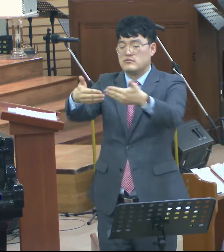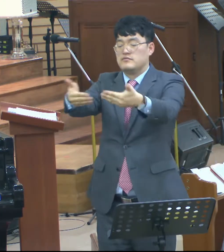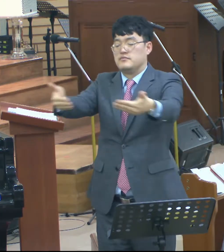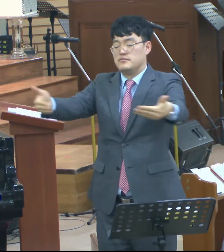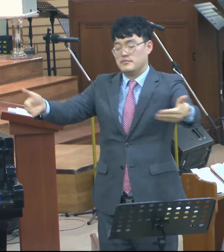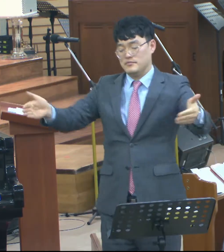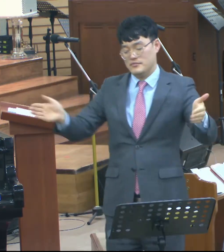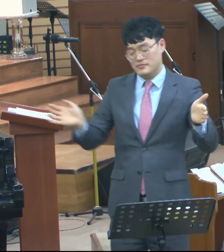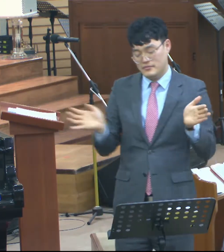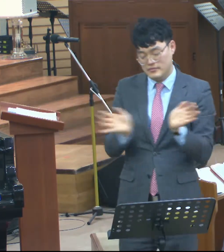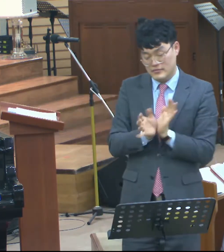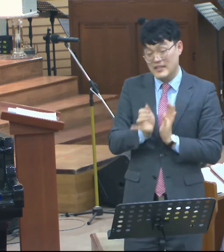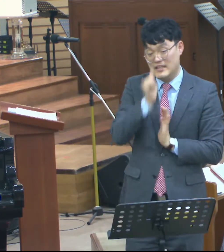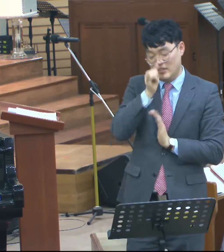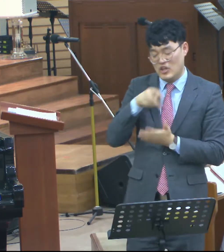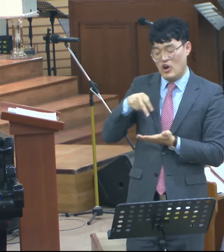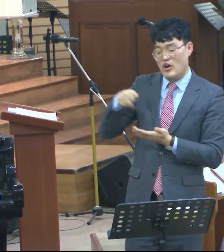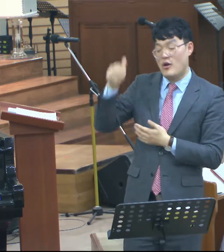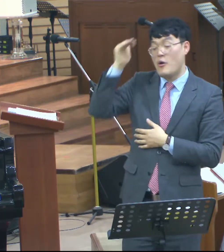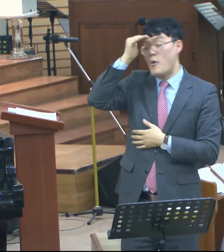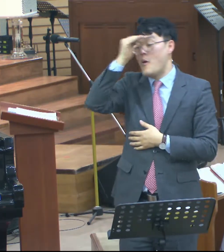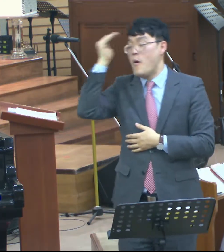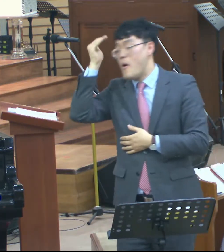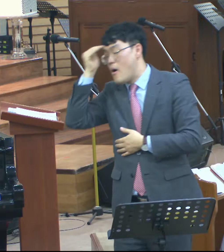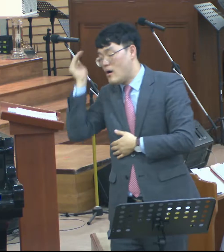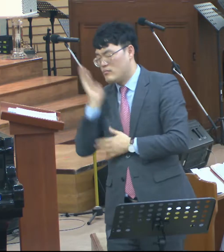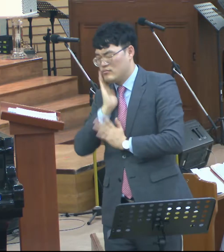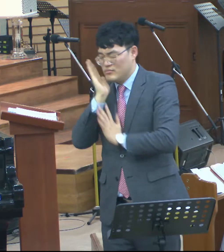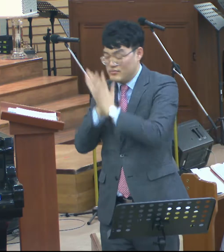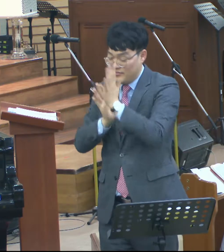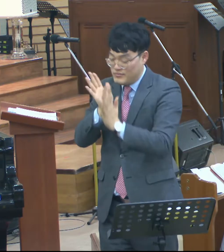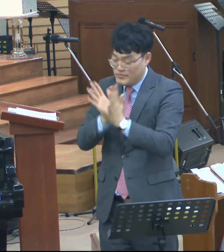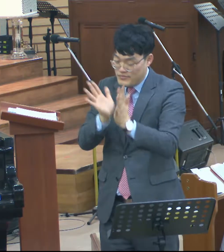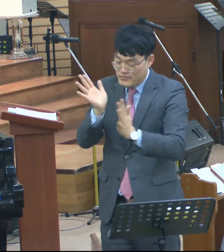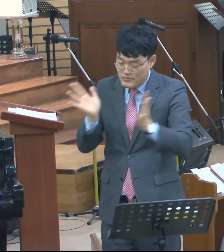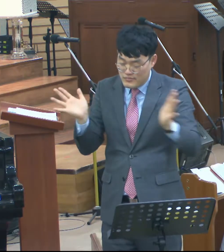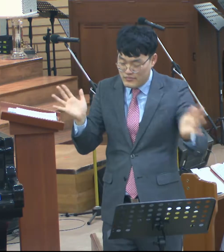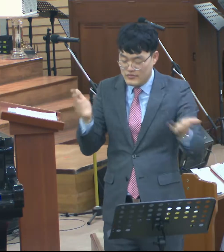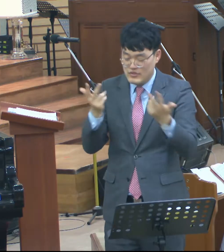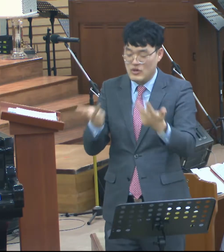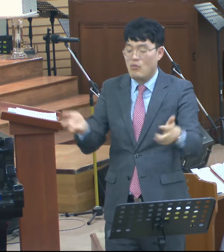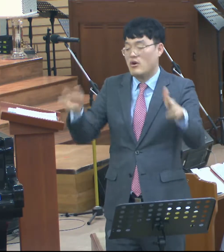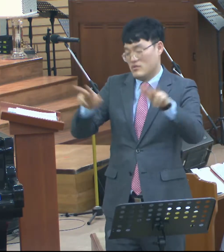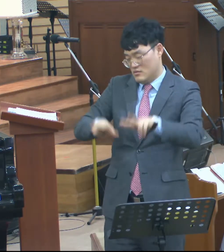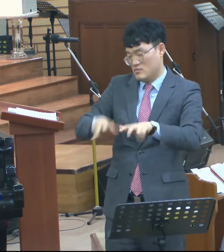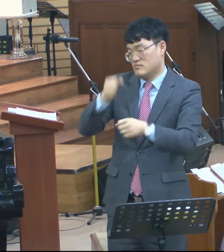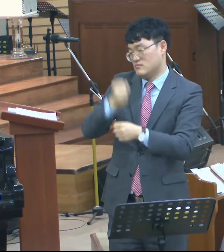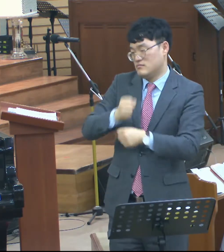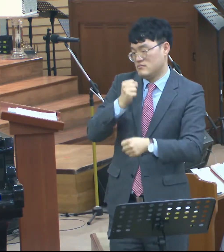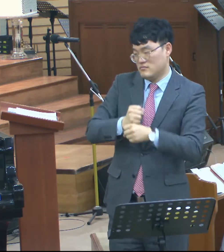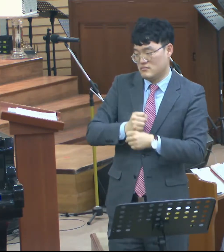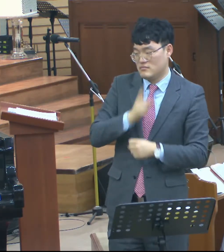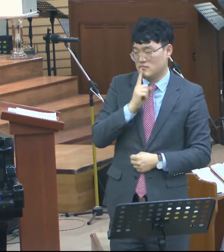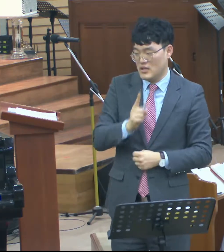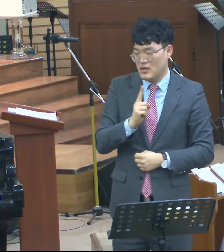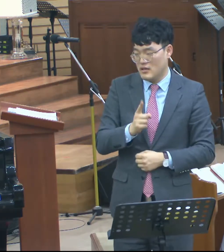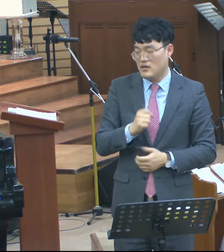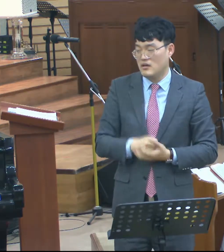말하는 거예요. 이 간얄라크라는 단어가 두 번 딱 나오는데 성경에 신명기 11장에 또 나오거든요. 가나안 땅은 애굽 땅과 같지